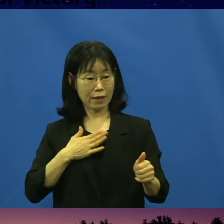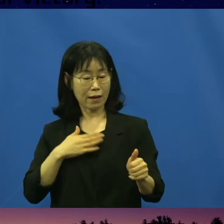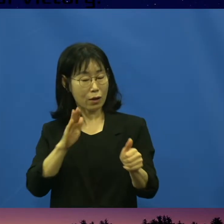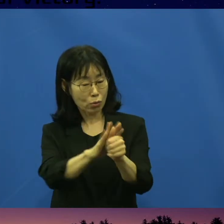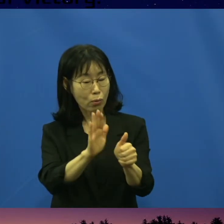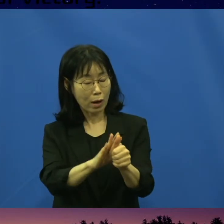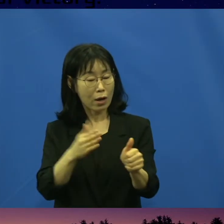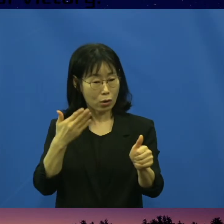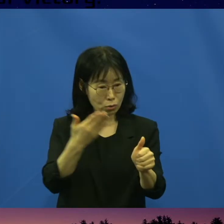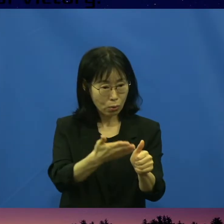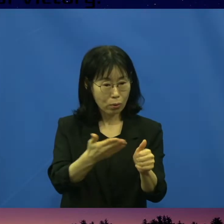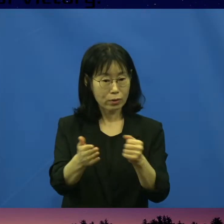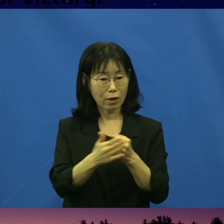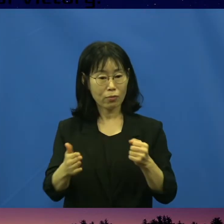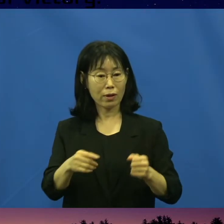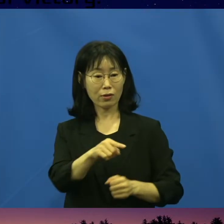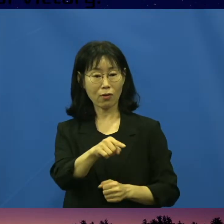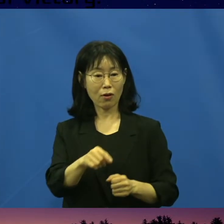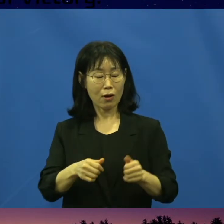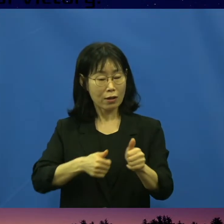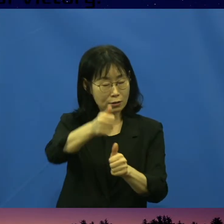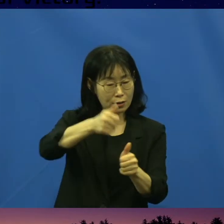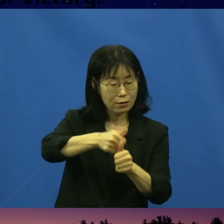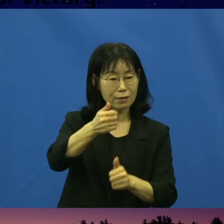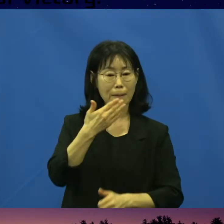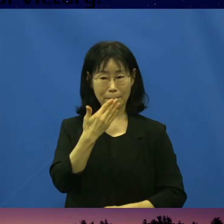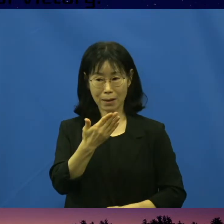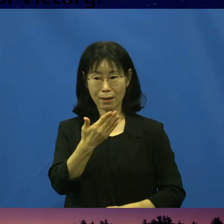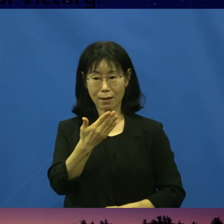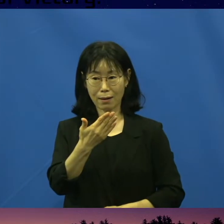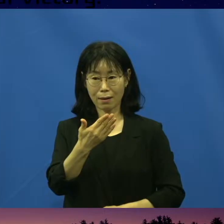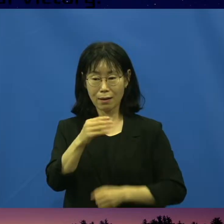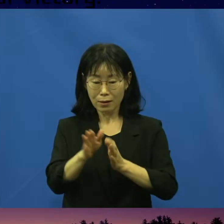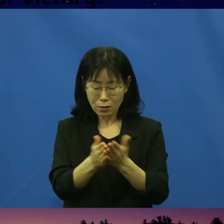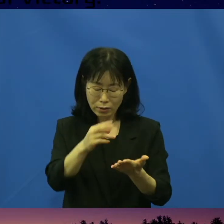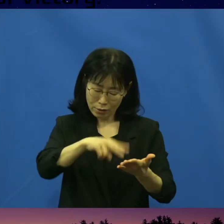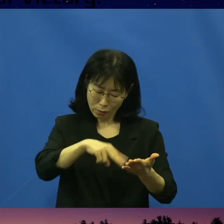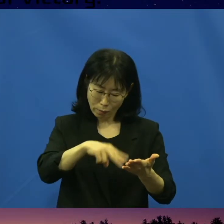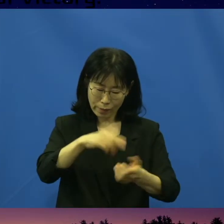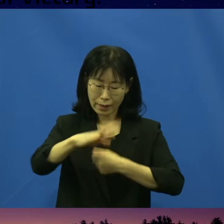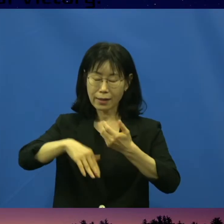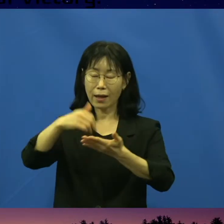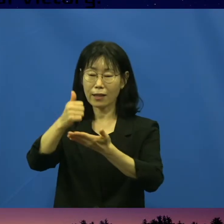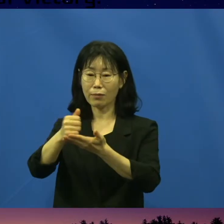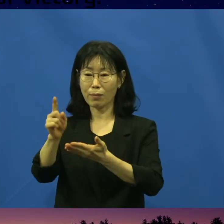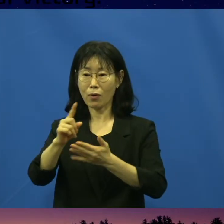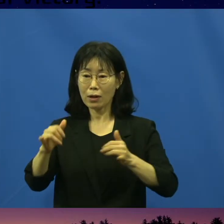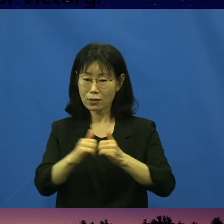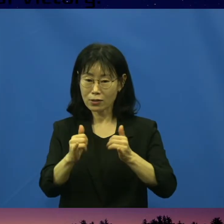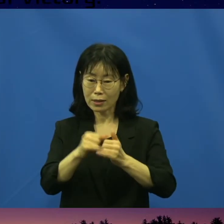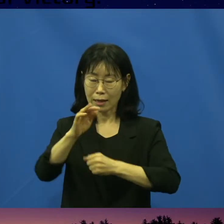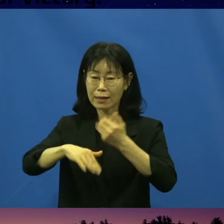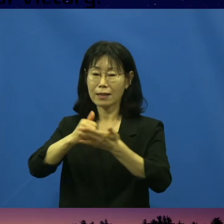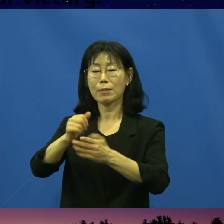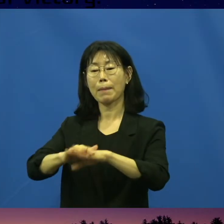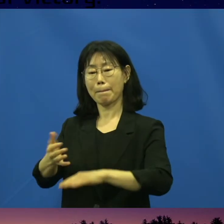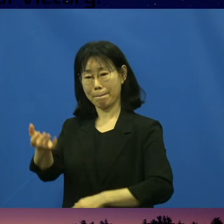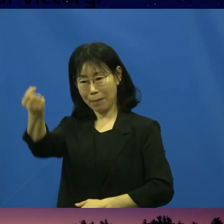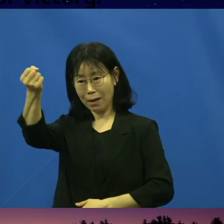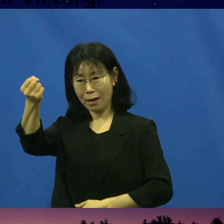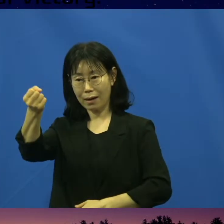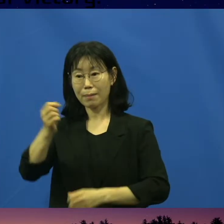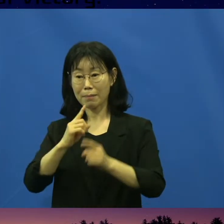이 하나님은 전쟁에 능하신 신이라는 거죠. 전쟁은 여호와께 속했다는 거예요. 이게